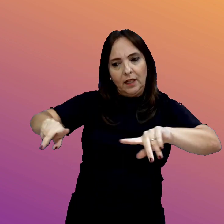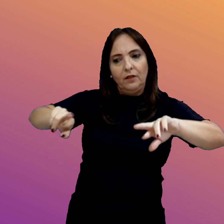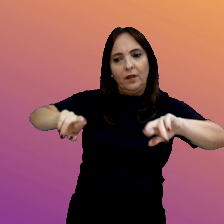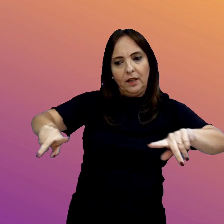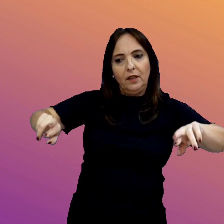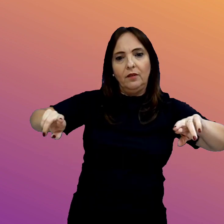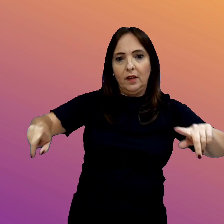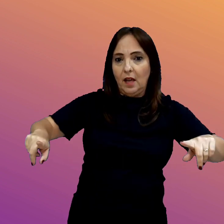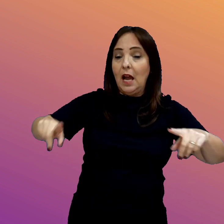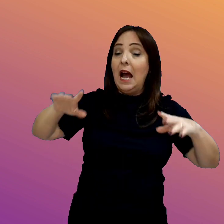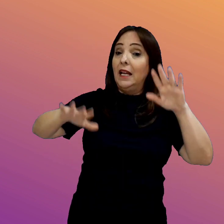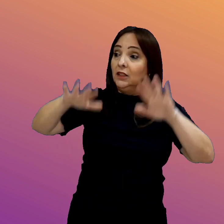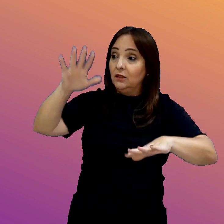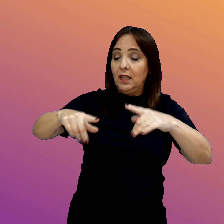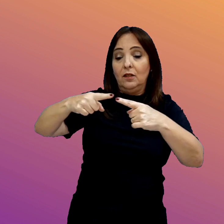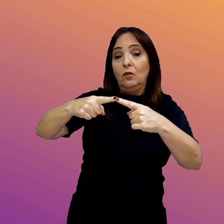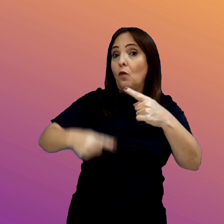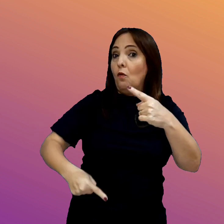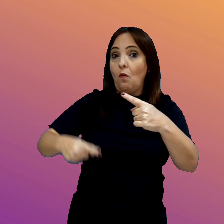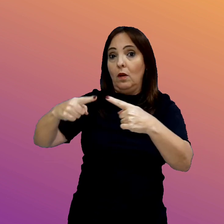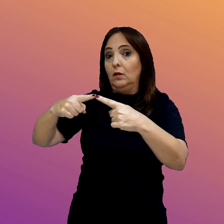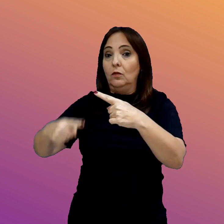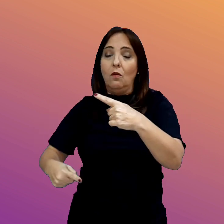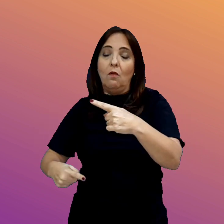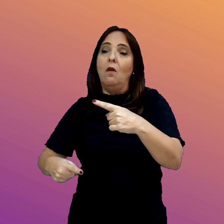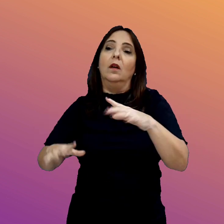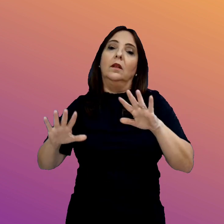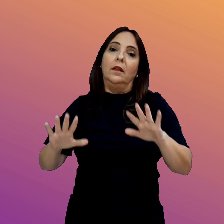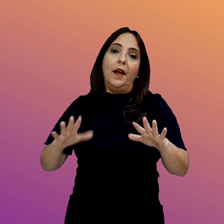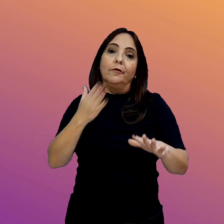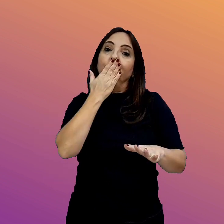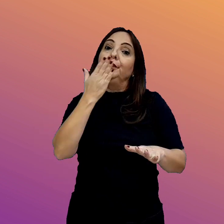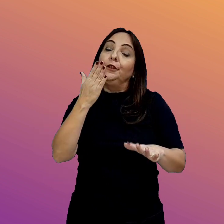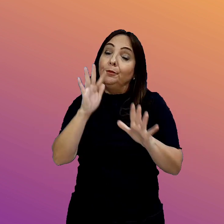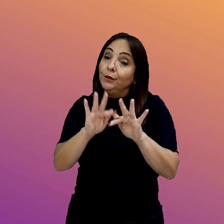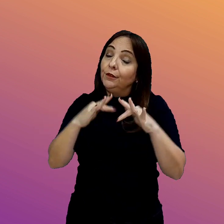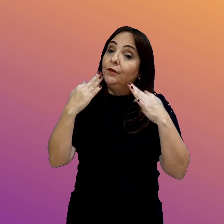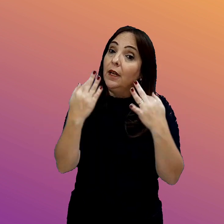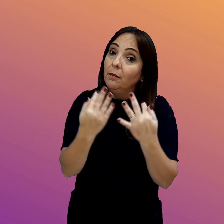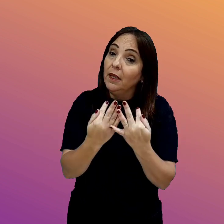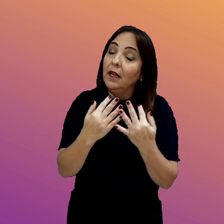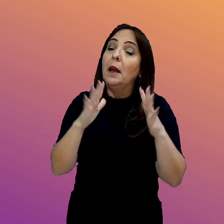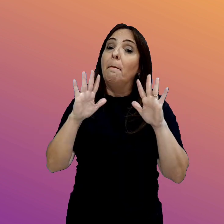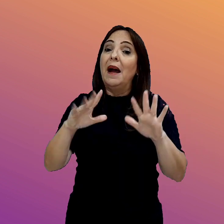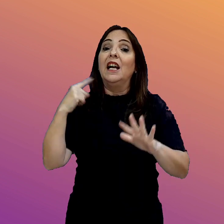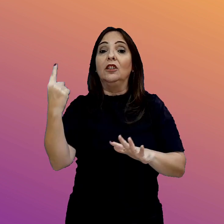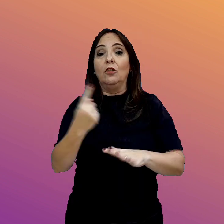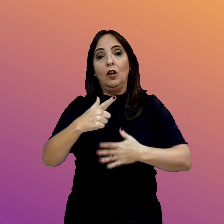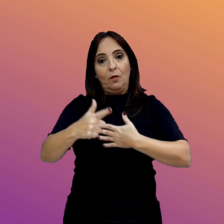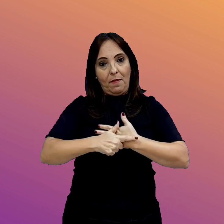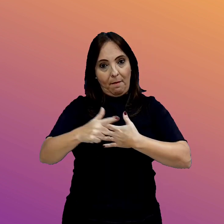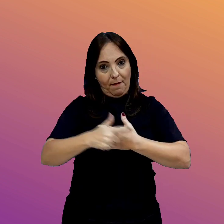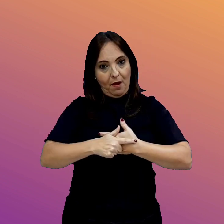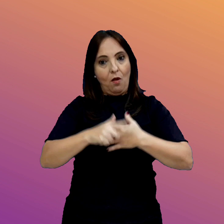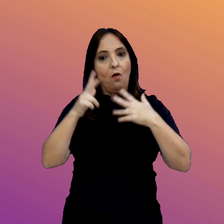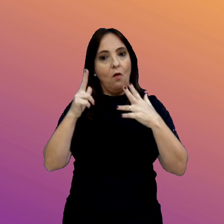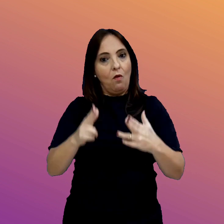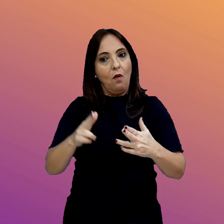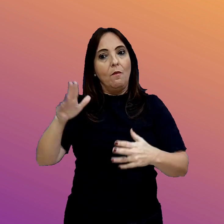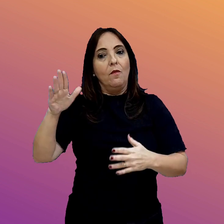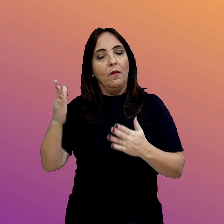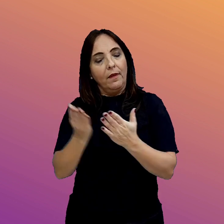diferenças, mesmo não concordando com todos os arranjos familiares, mas é nosso papel como cristão amar essas pessoas. E falando